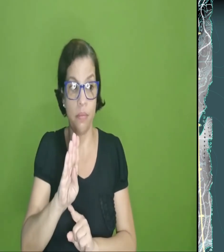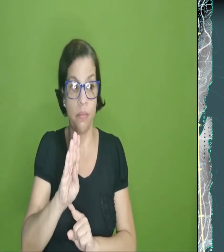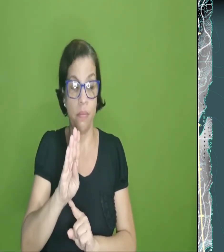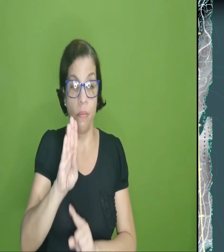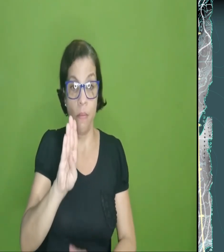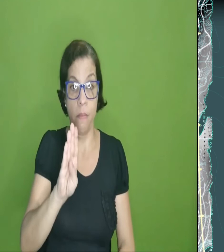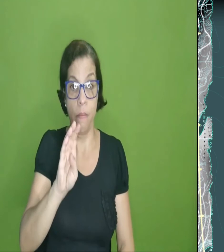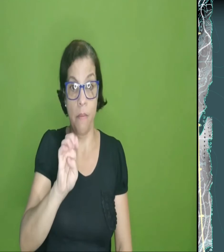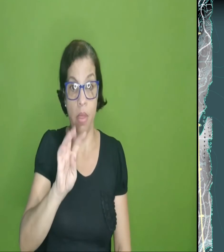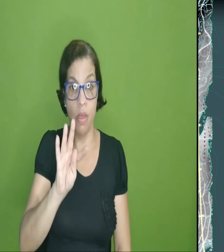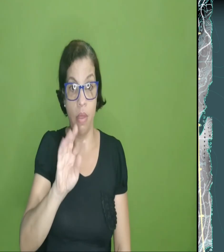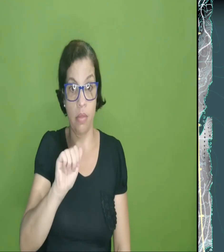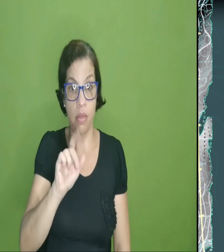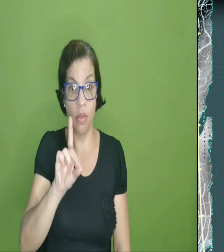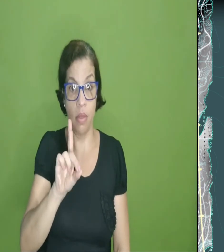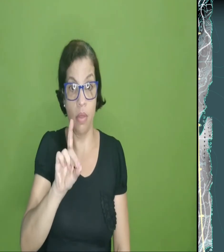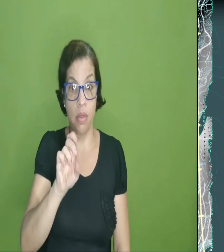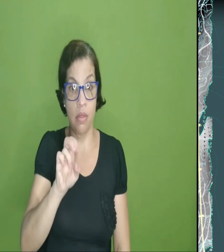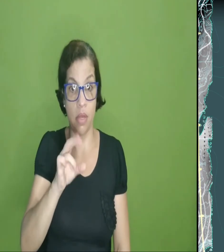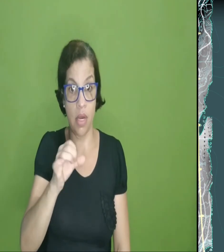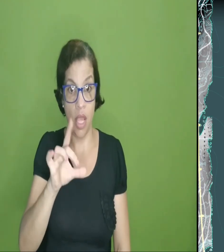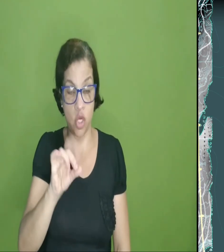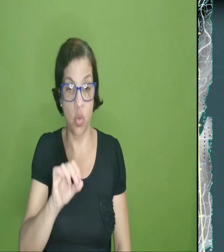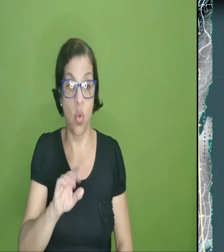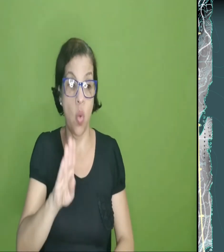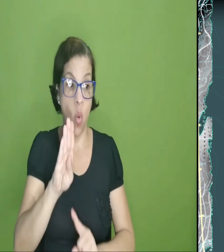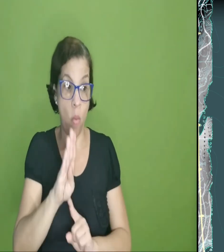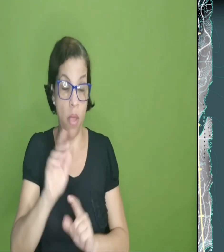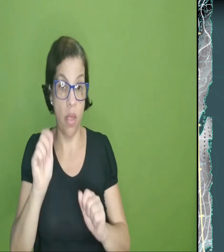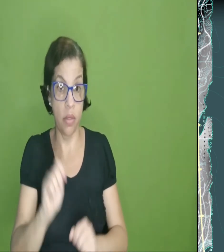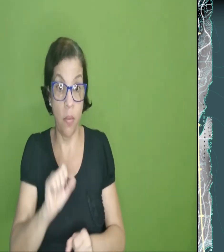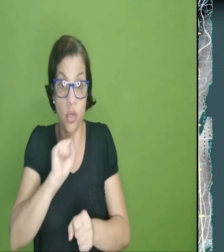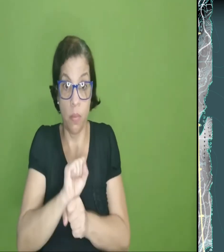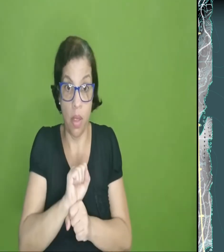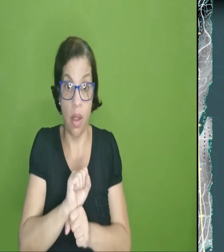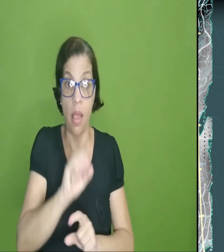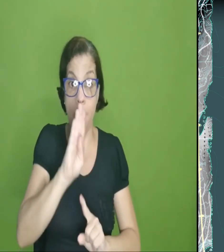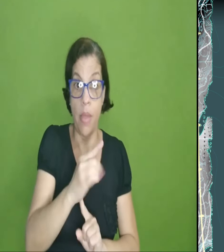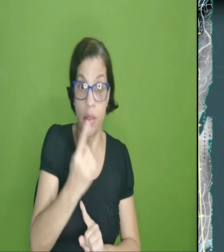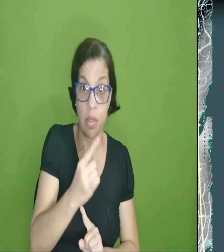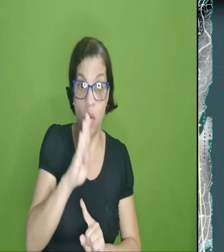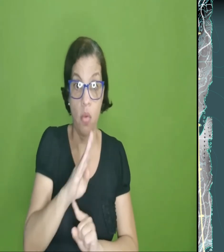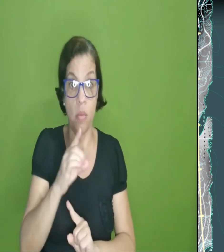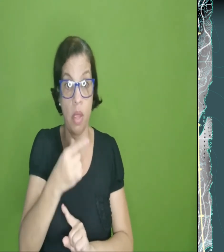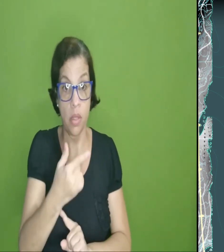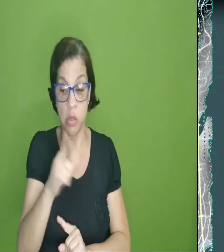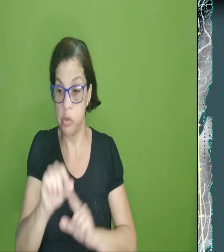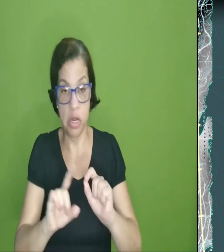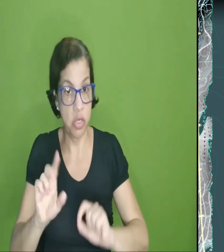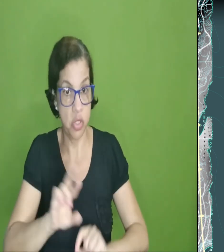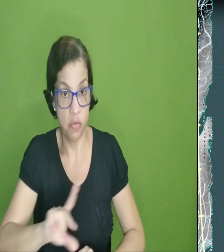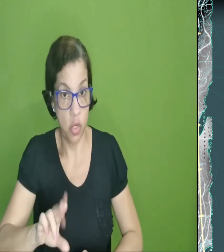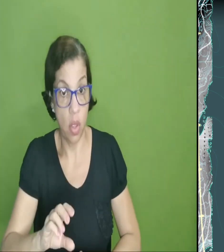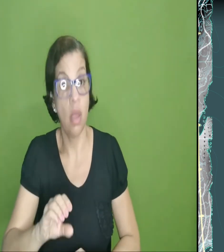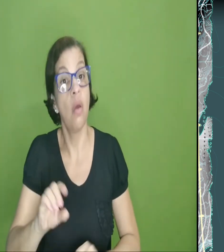beta-bloqueadores podem bloquear os receptores beta-1 e beta-2 de forma não seletiva, ou podem